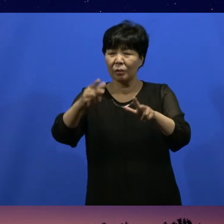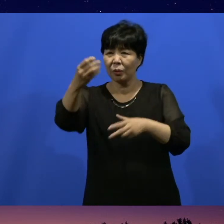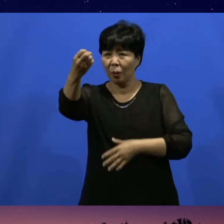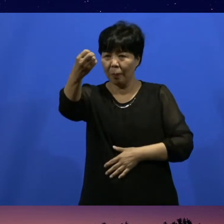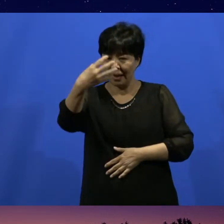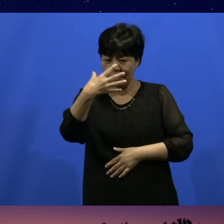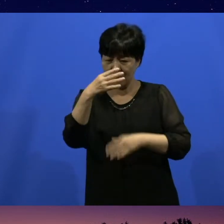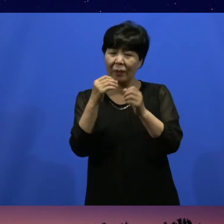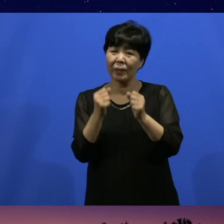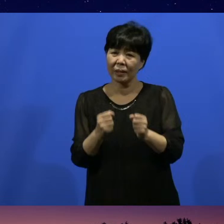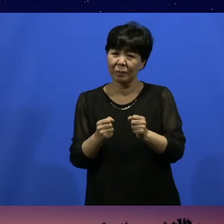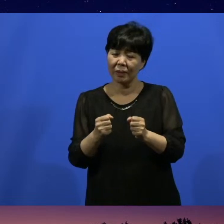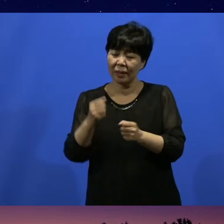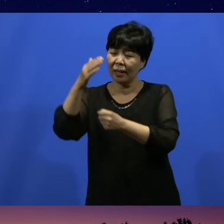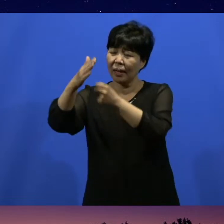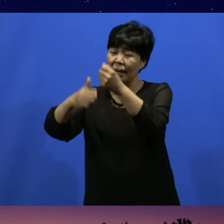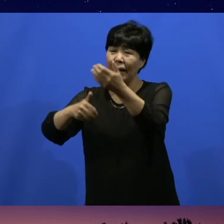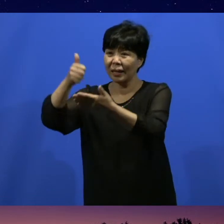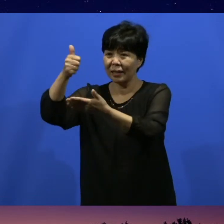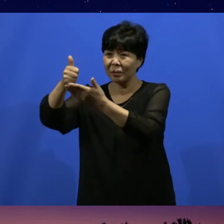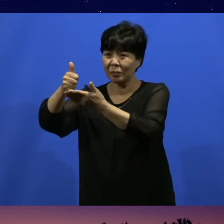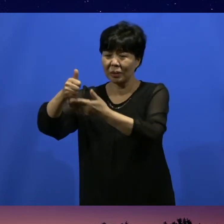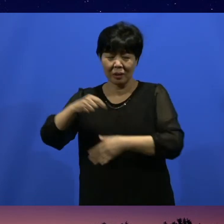사랑해. 1대1로